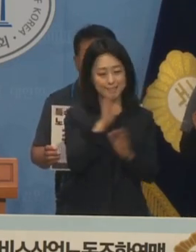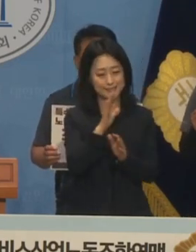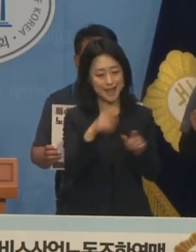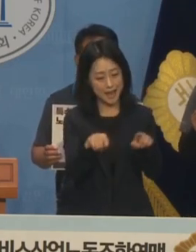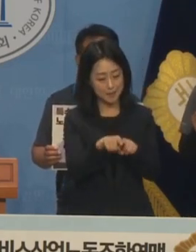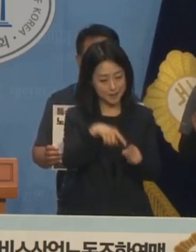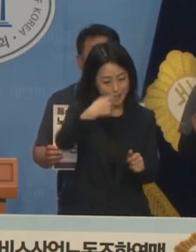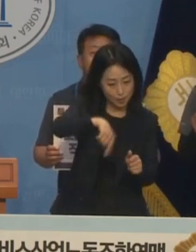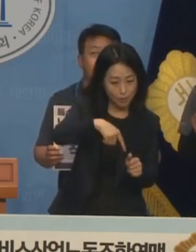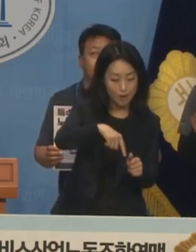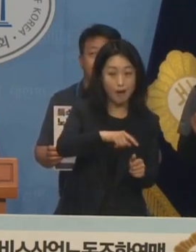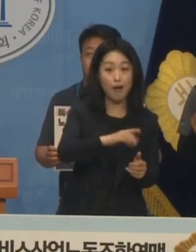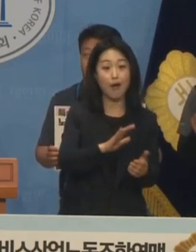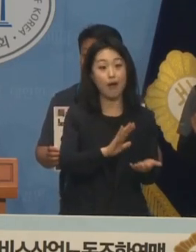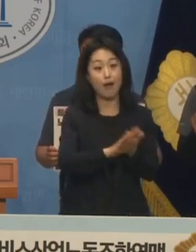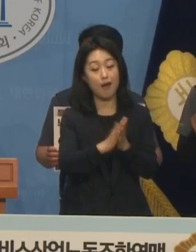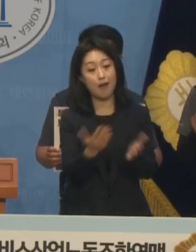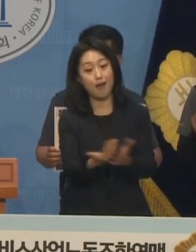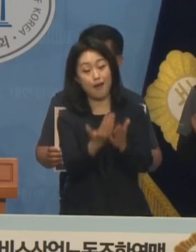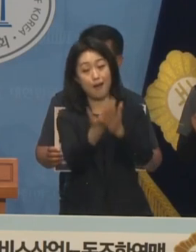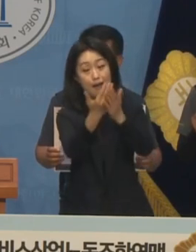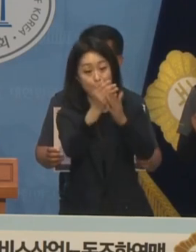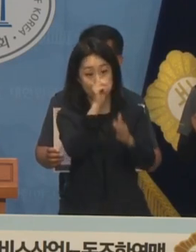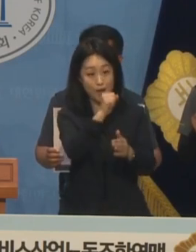계기가 되면 좋겠습니다. 감사합니다.